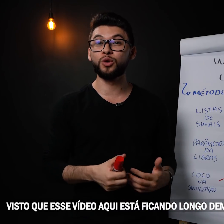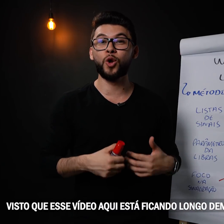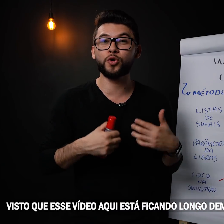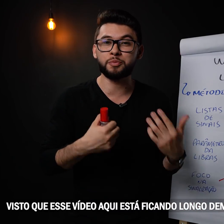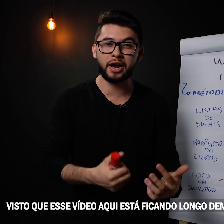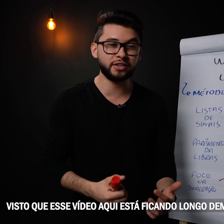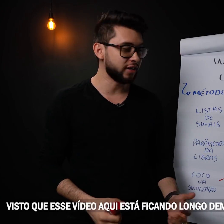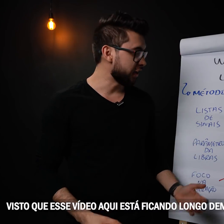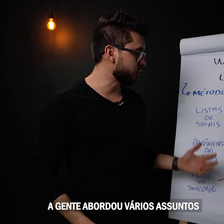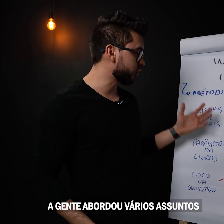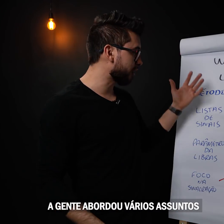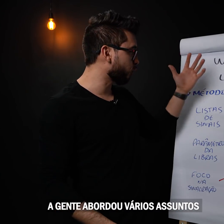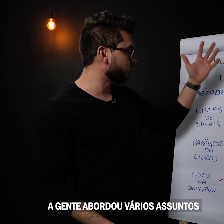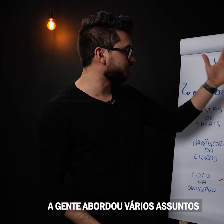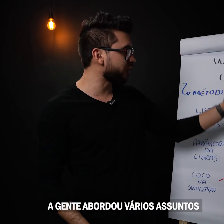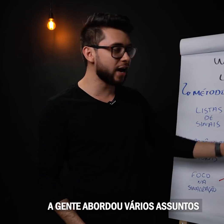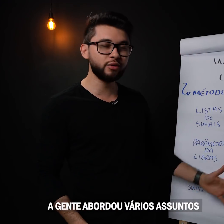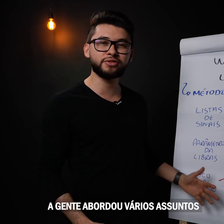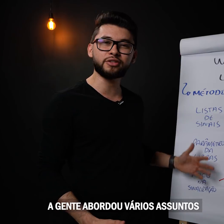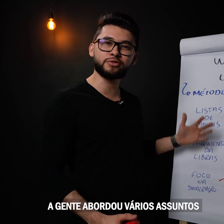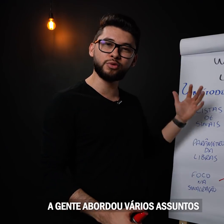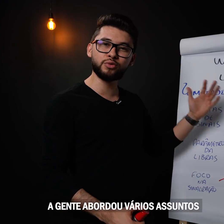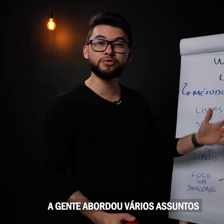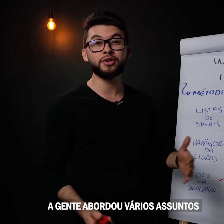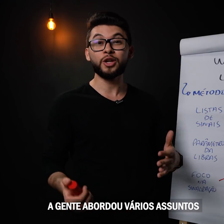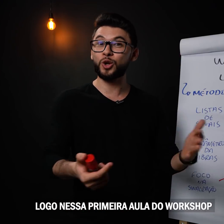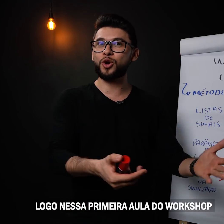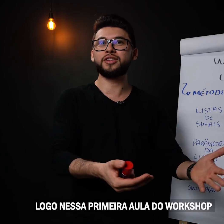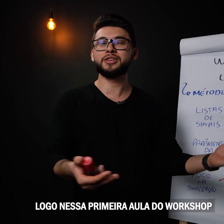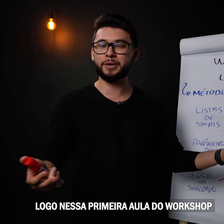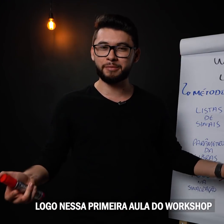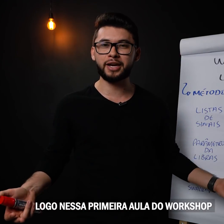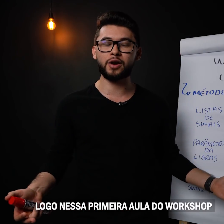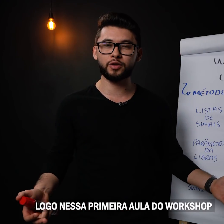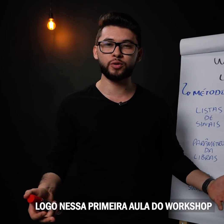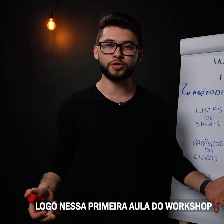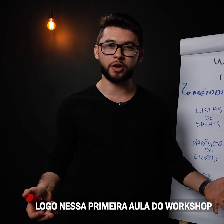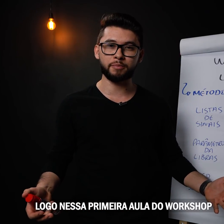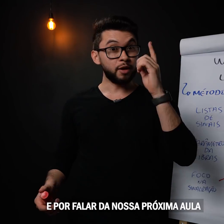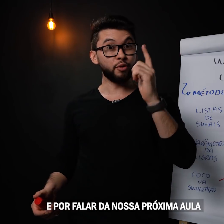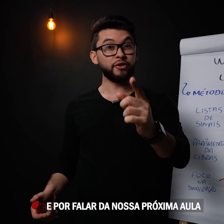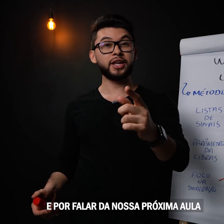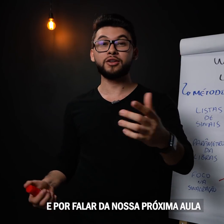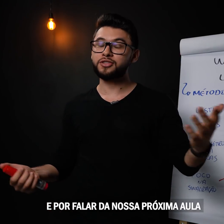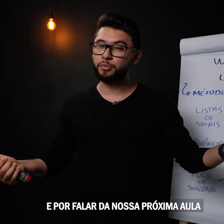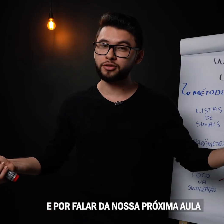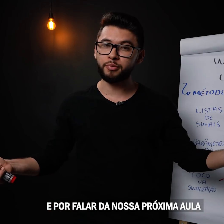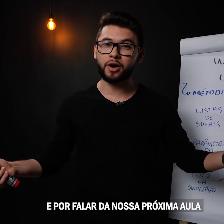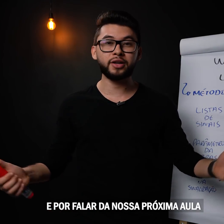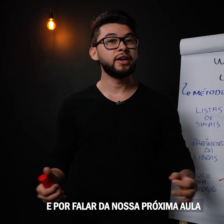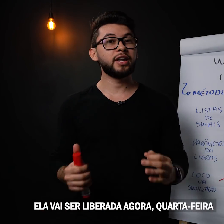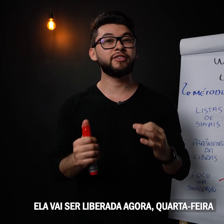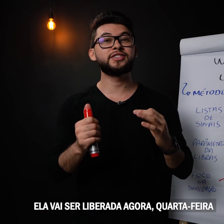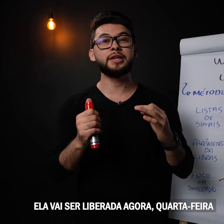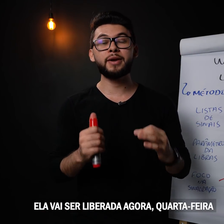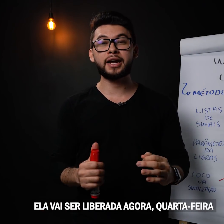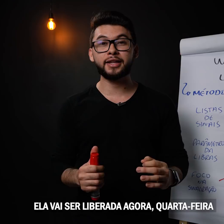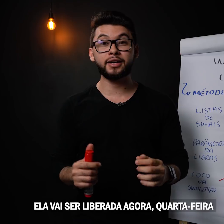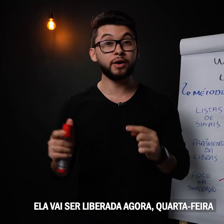longo demais, a gente já abordou vários assuntos logo nessa primeira aula do workshop. E por falar na nossa próxima aula, ela vai ser liberada